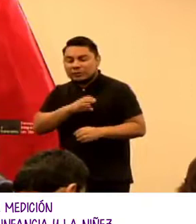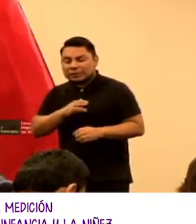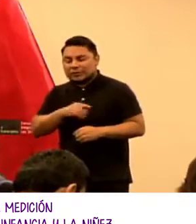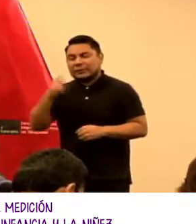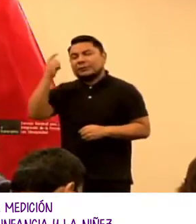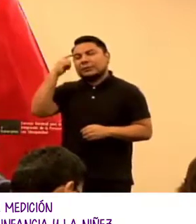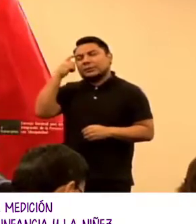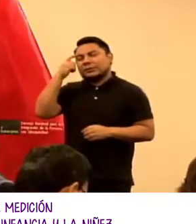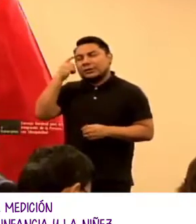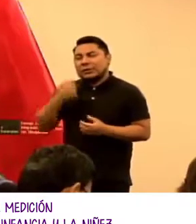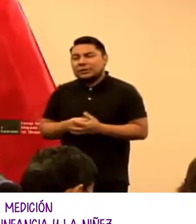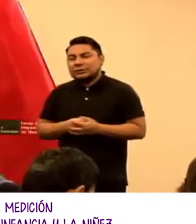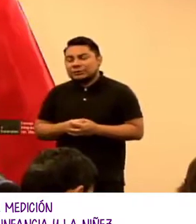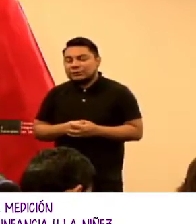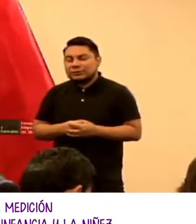son considerados